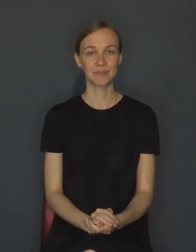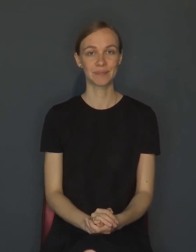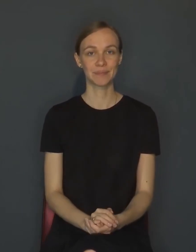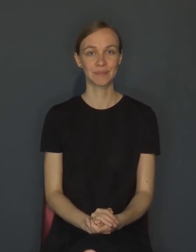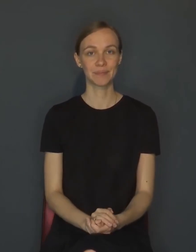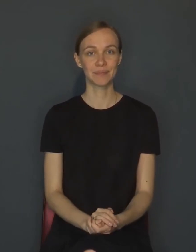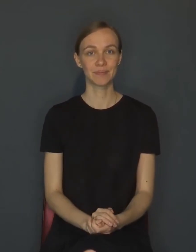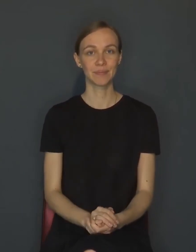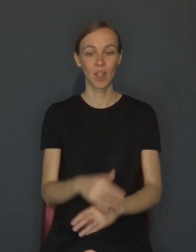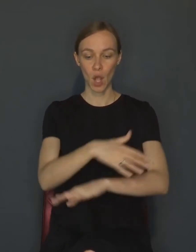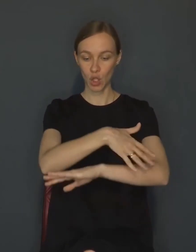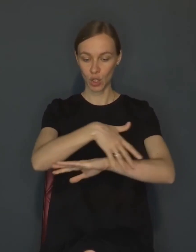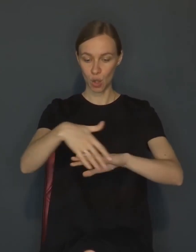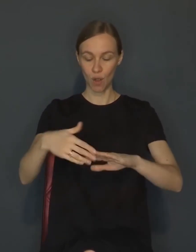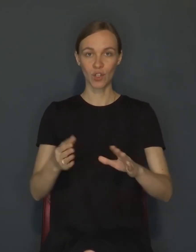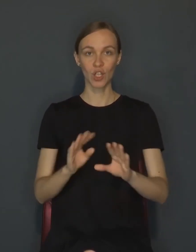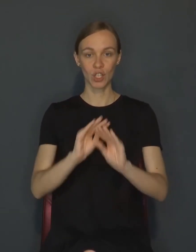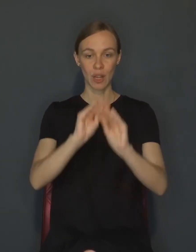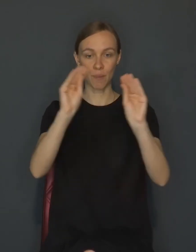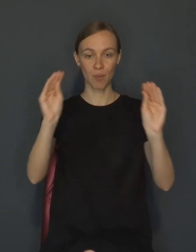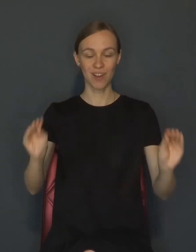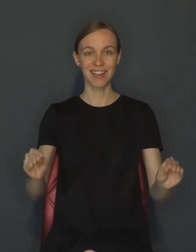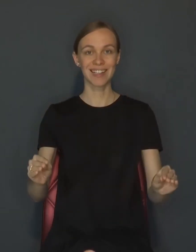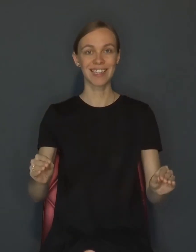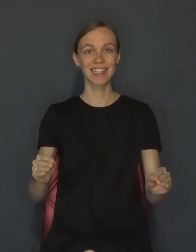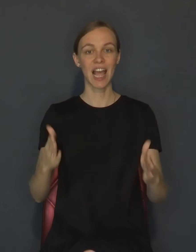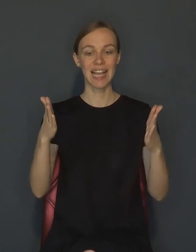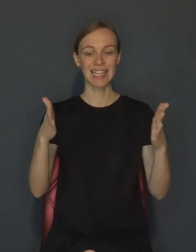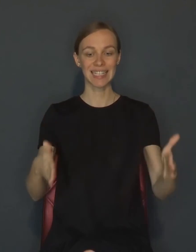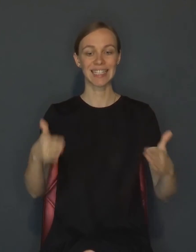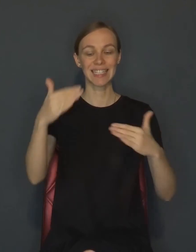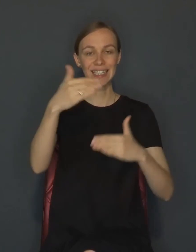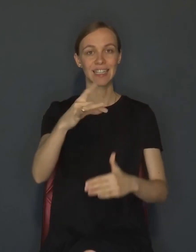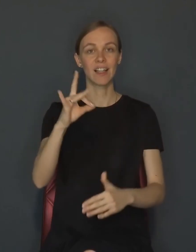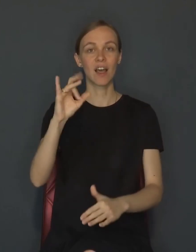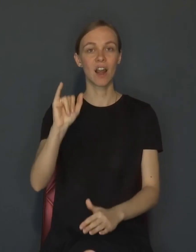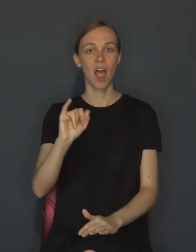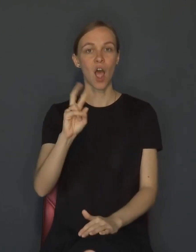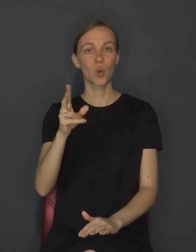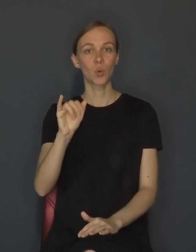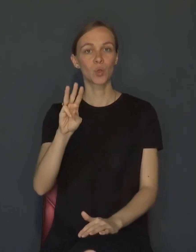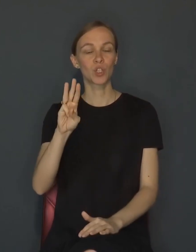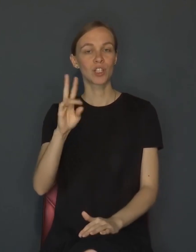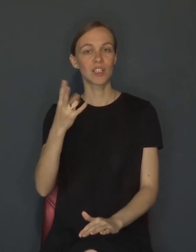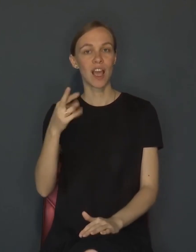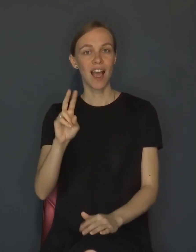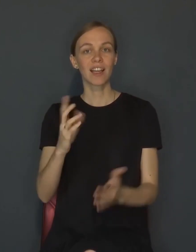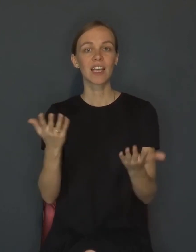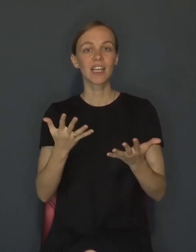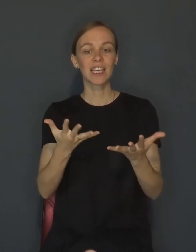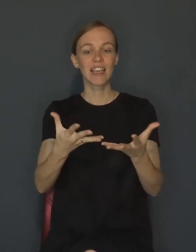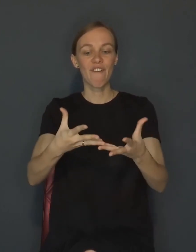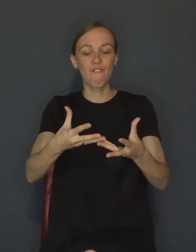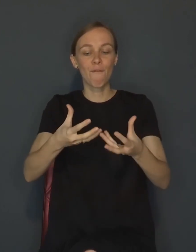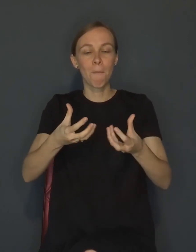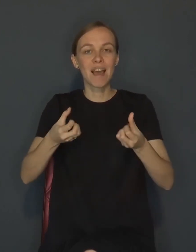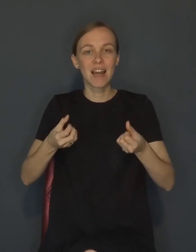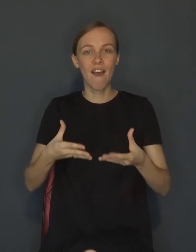Зовнішнє покриття стін ракушняком, який убирав у себе вологу, забезпечувало сталий